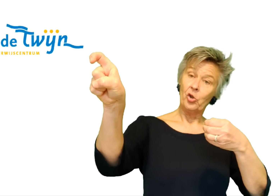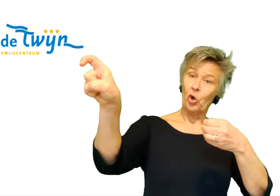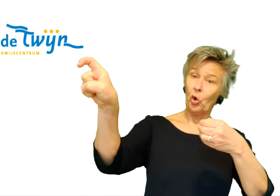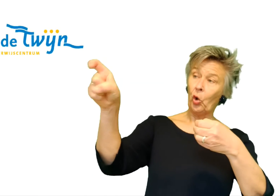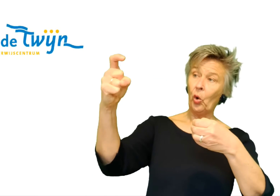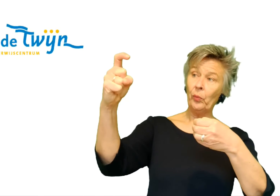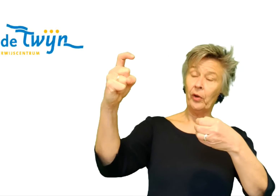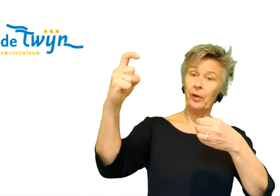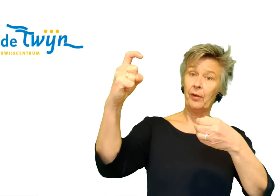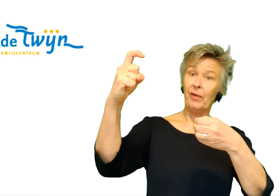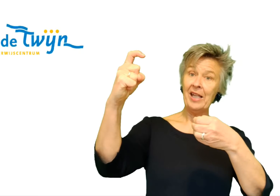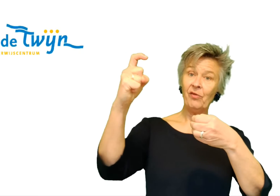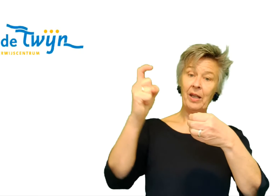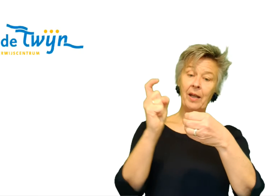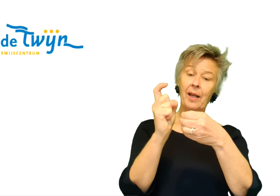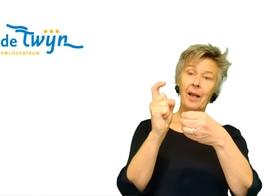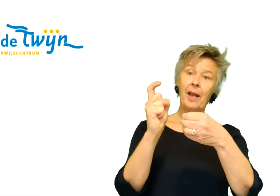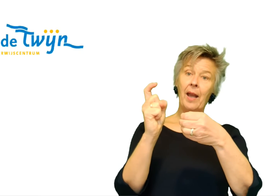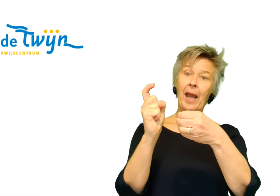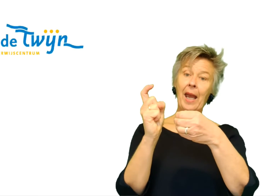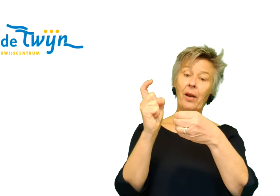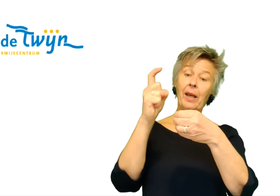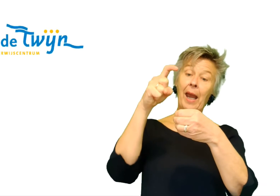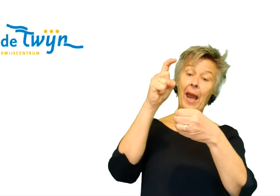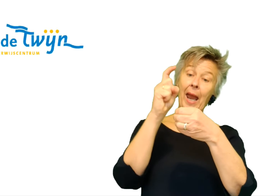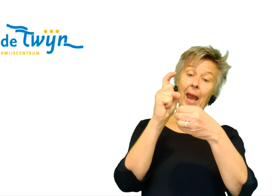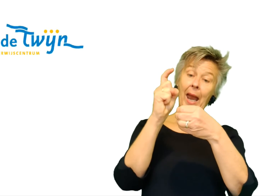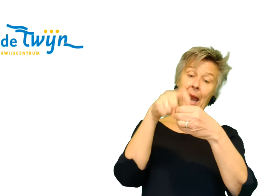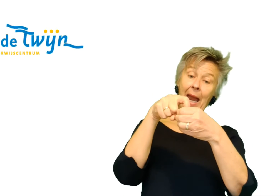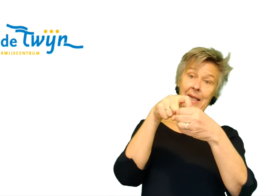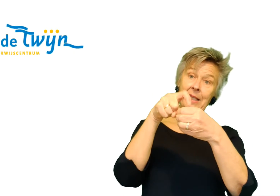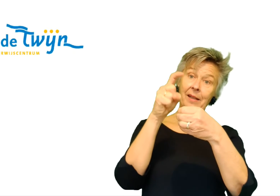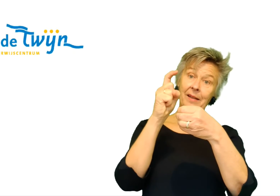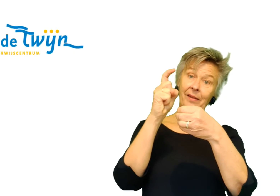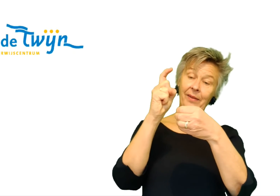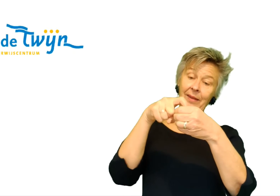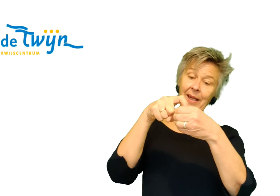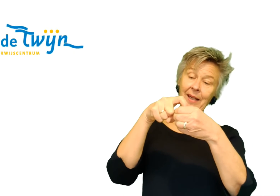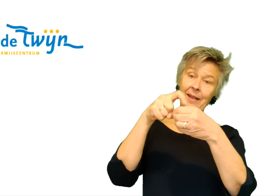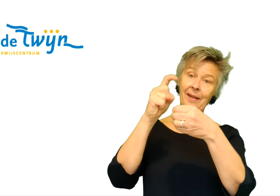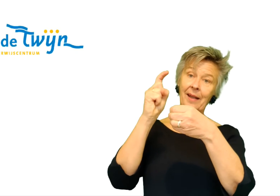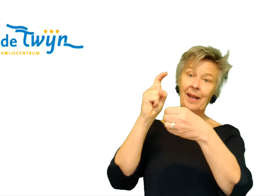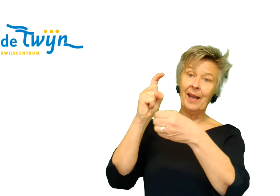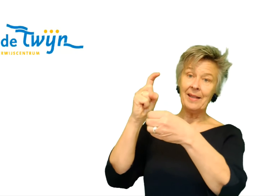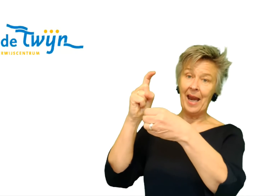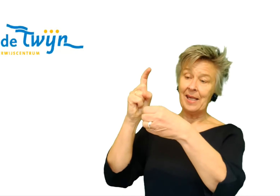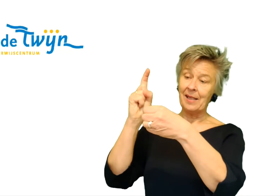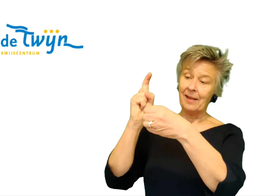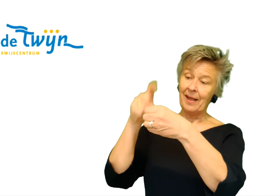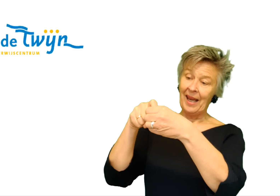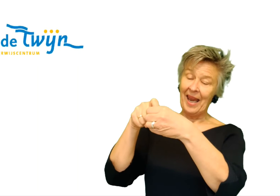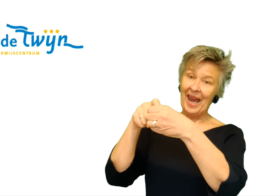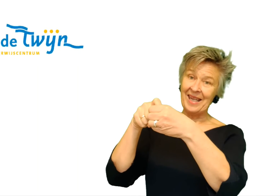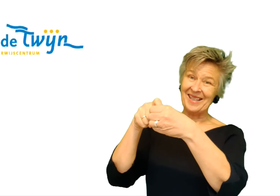een gekromde wijsvinger. En een eitje. Dan tik je het eitje. Eitje.